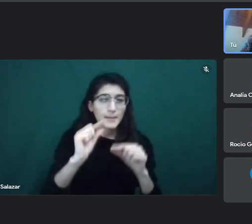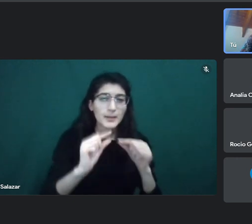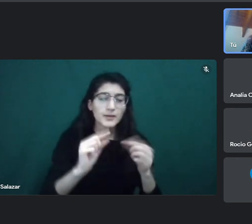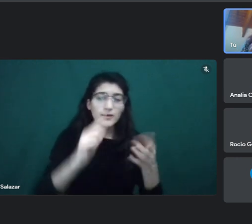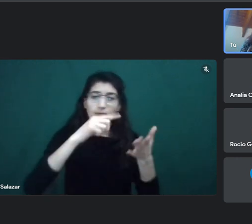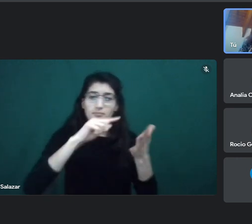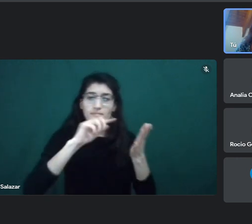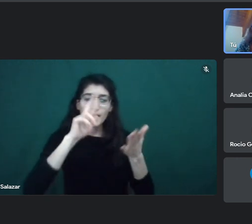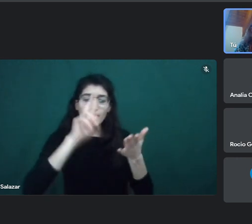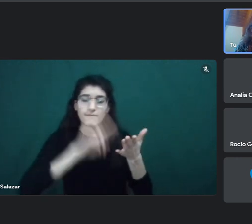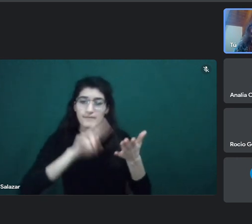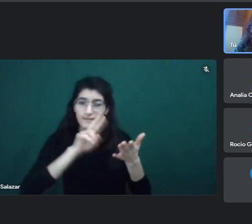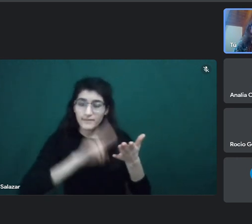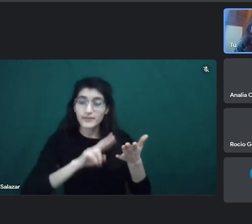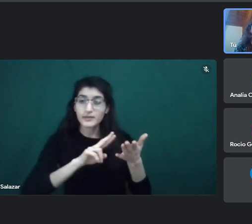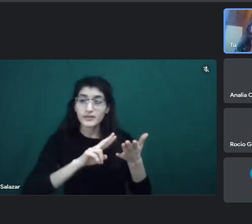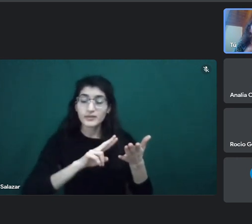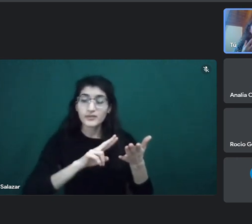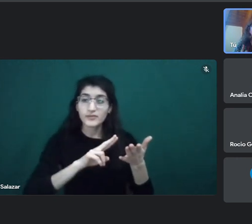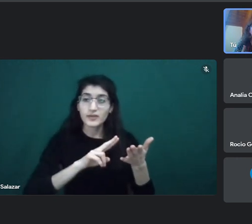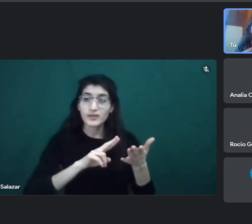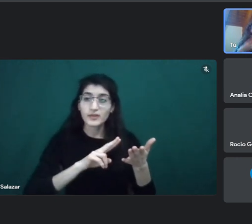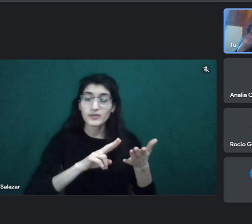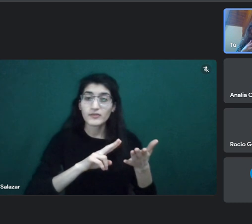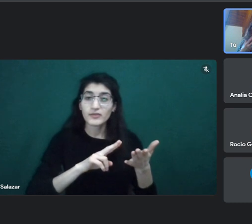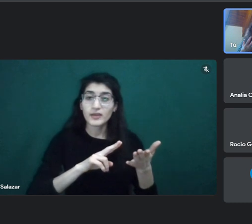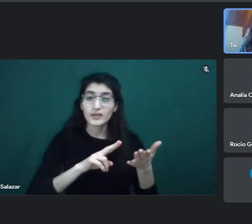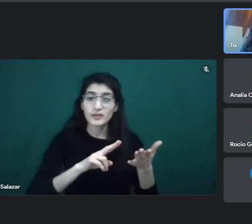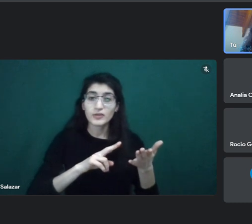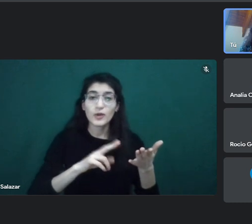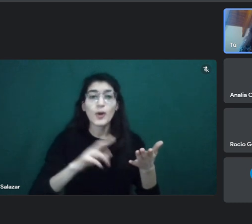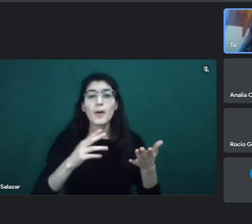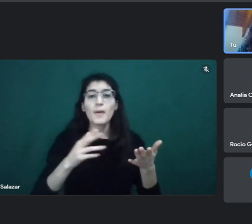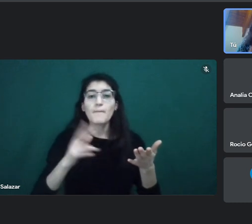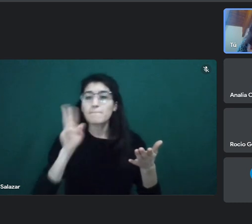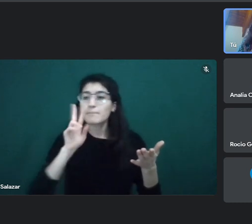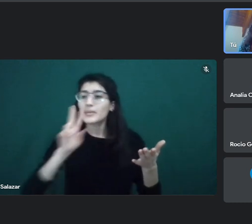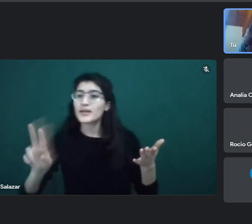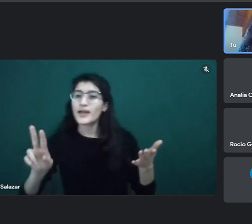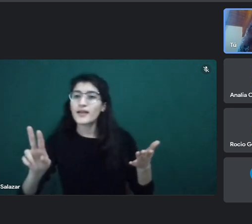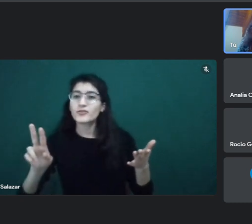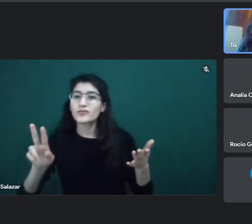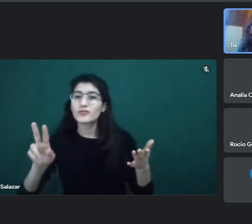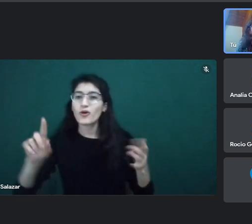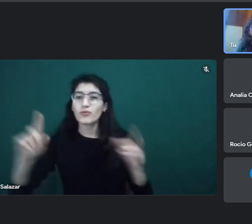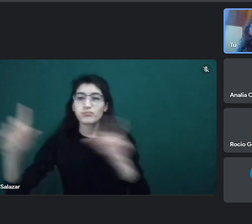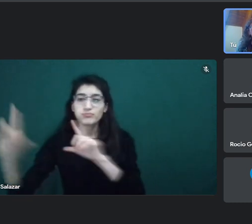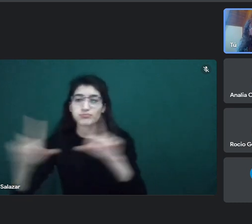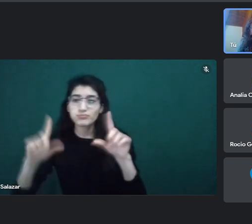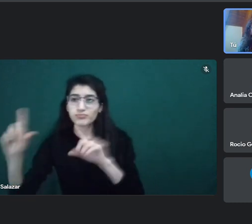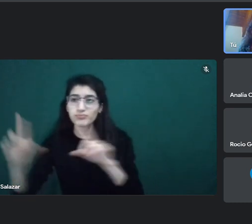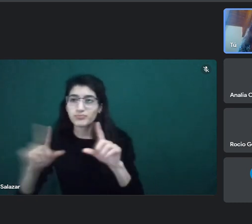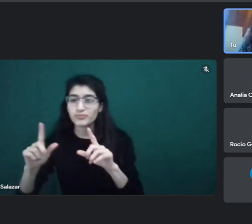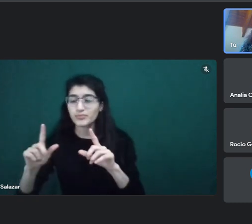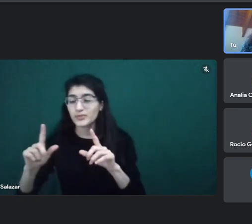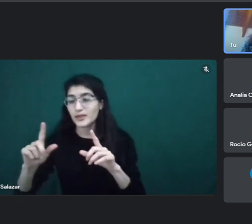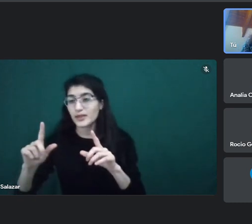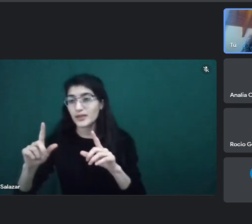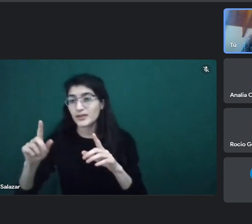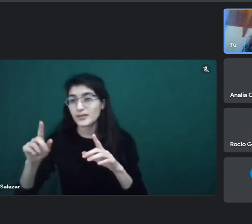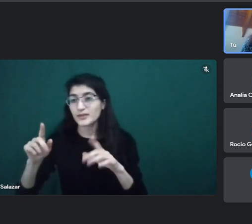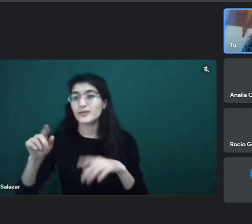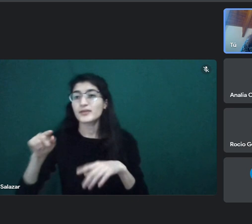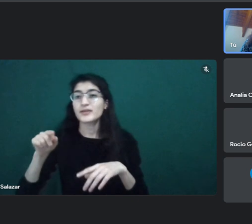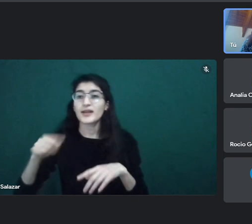a esa teoría o a esa información que les compartí sobre las frases verbales e ING,